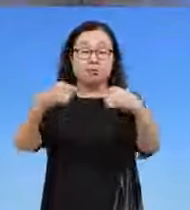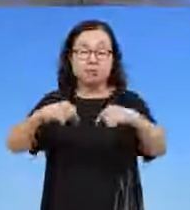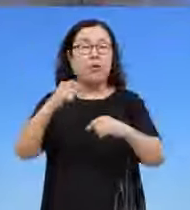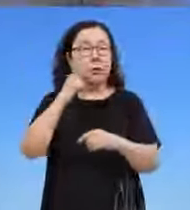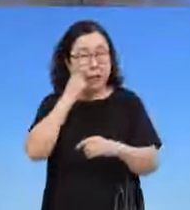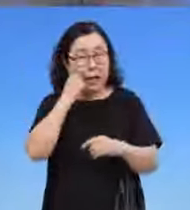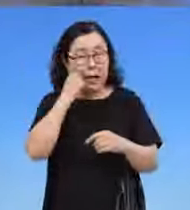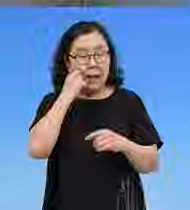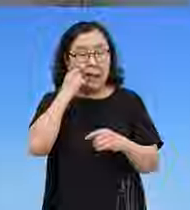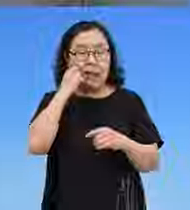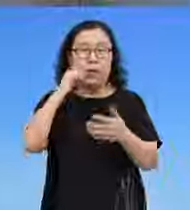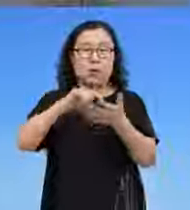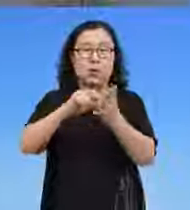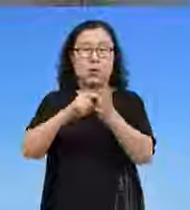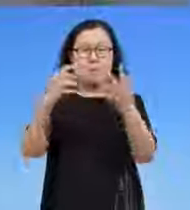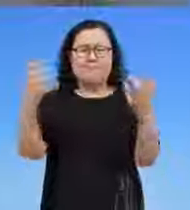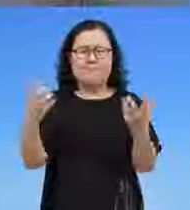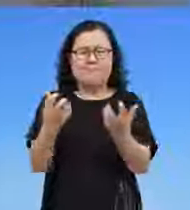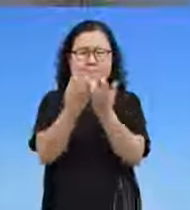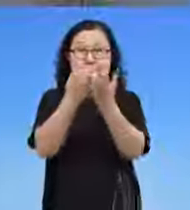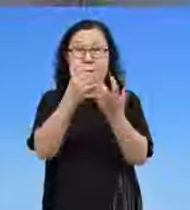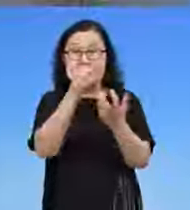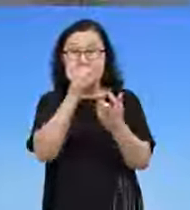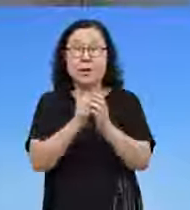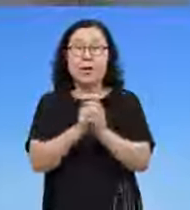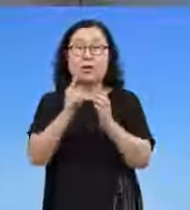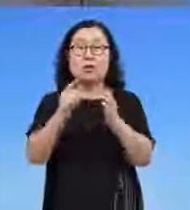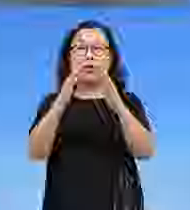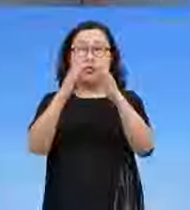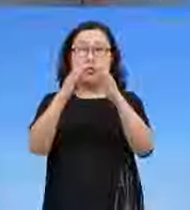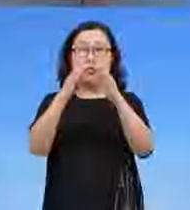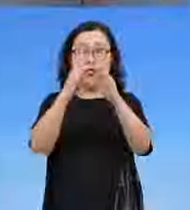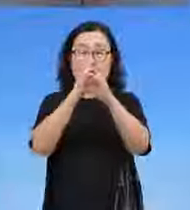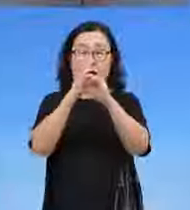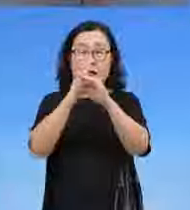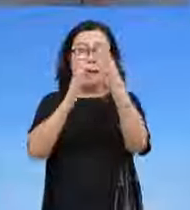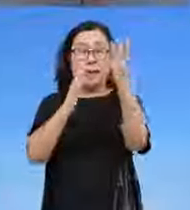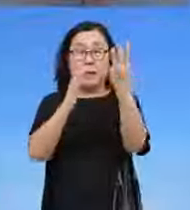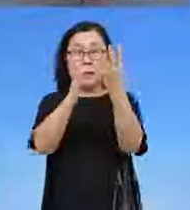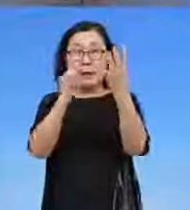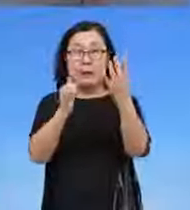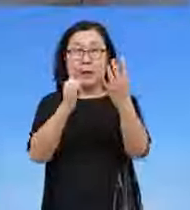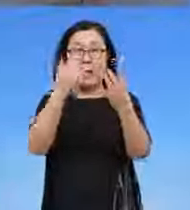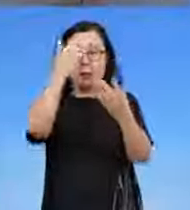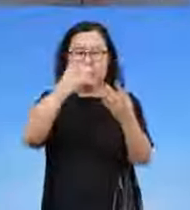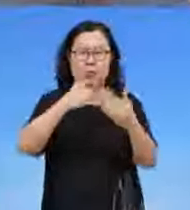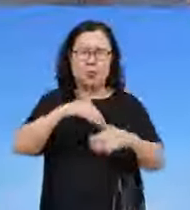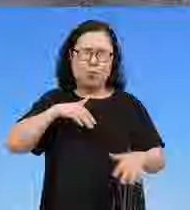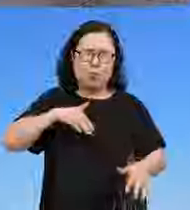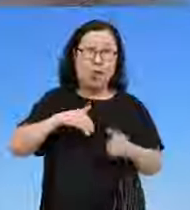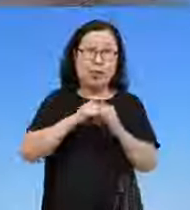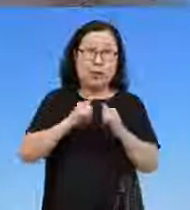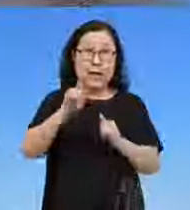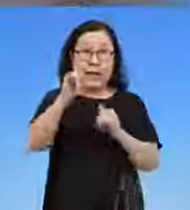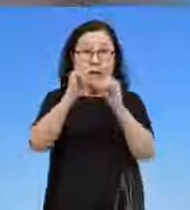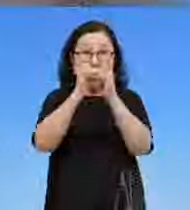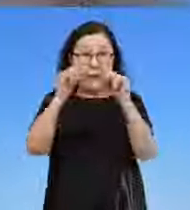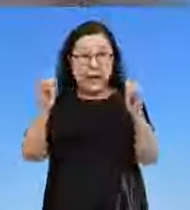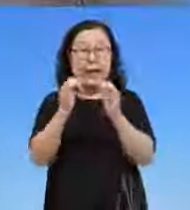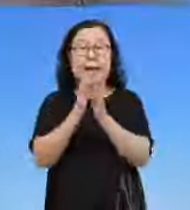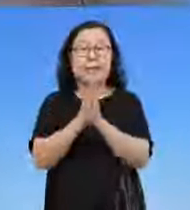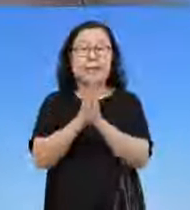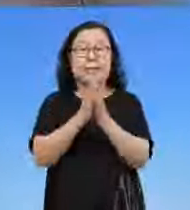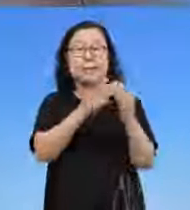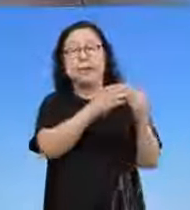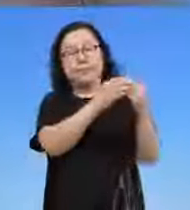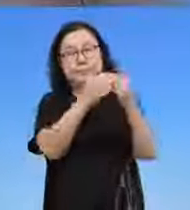없을 정도로 그렇게 인산인해를 이루고 있는데, 그 과정에서 이제 이 네 사람이 중풍병자 한 사람을 데리고 와서